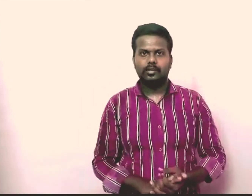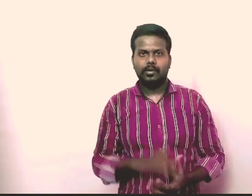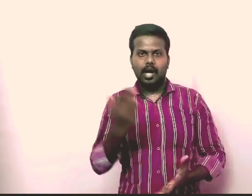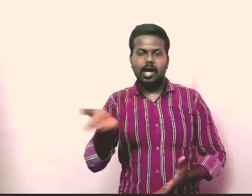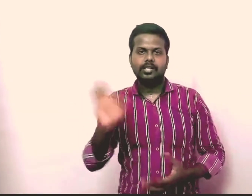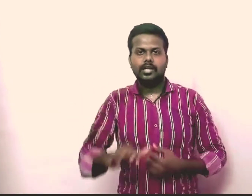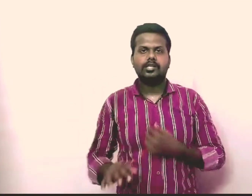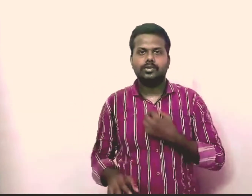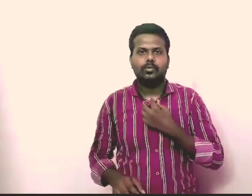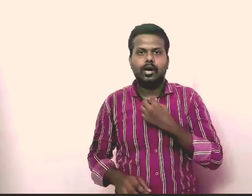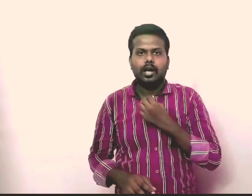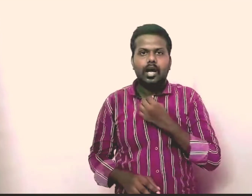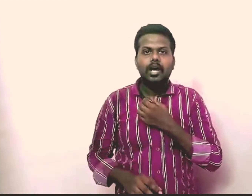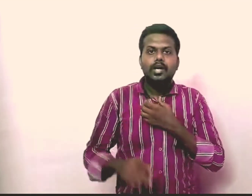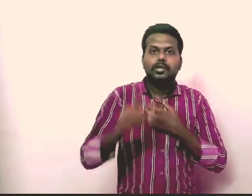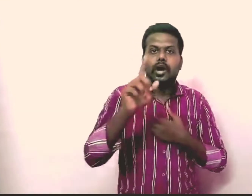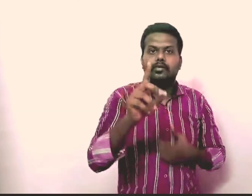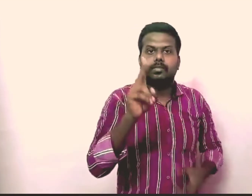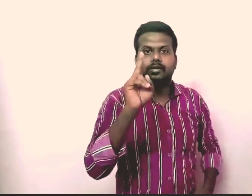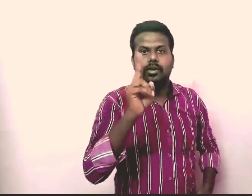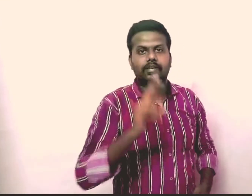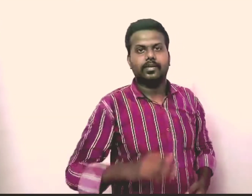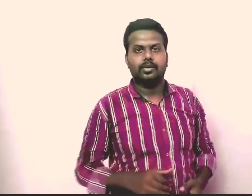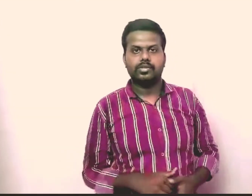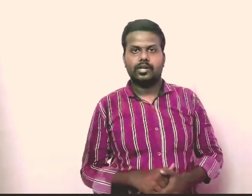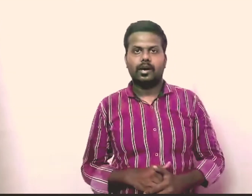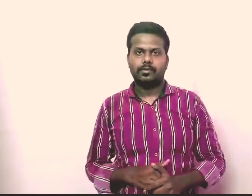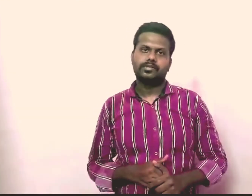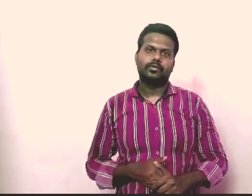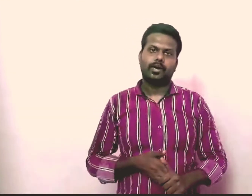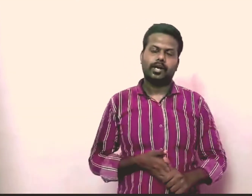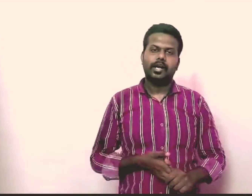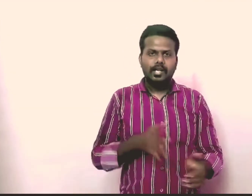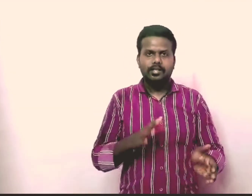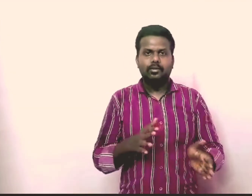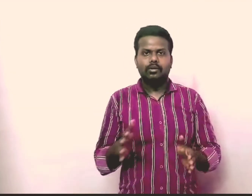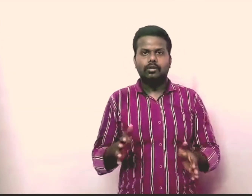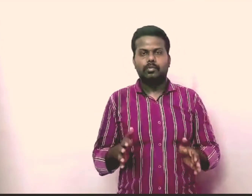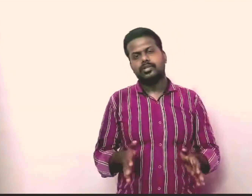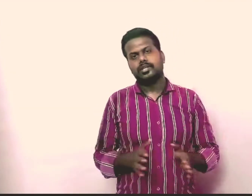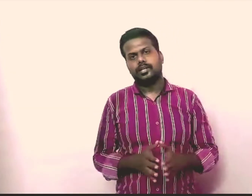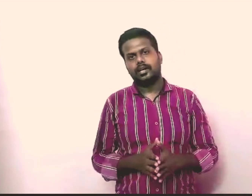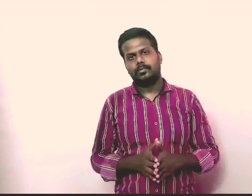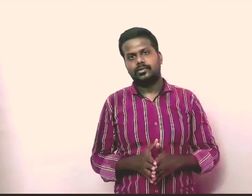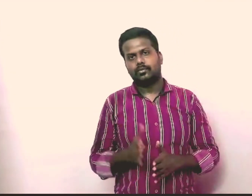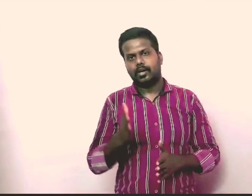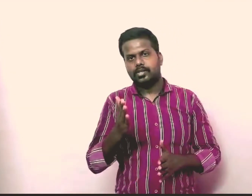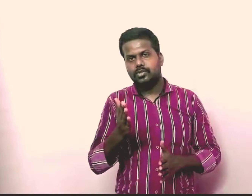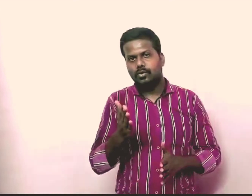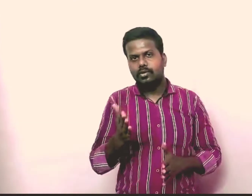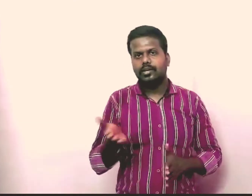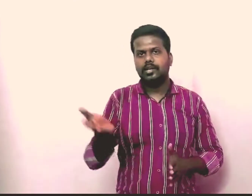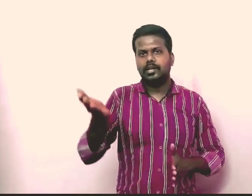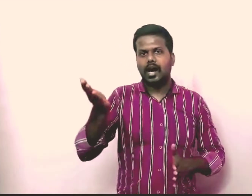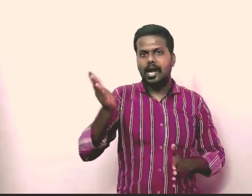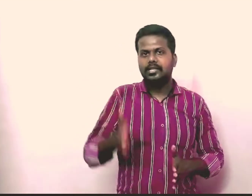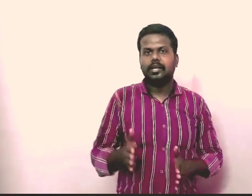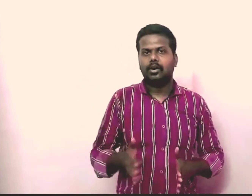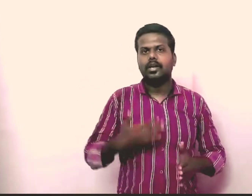எடுத்தோம்னா அடுத்து என்ன சொல்லுவாங்கன்னா, யூ ஹாவ் டு பே 25,000 அப்படின்னு சொல்லுவாங்க. இது ஒரு ப்ரொசீஜர் இருக்கு அப்படின்னு சொல்லுவாங்க. சொல்லி அடுத்த கால்